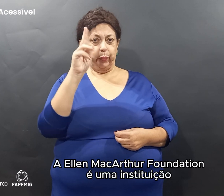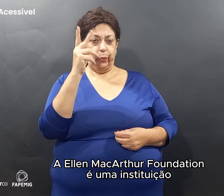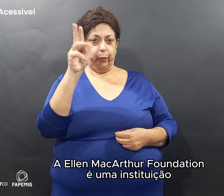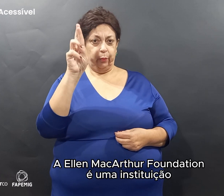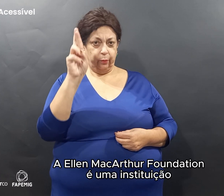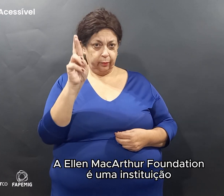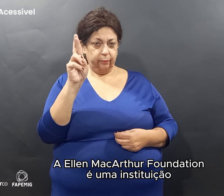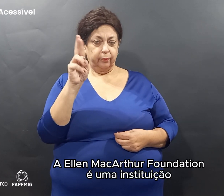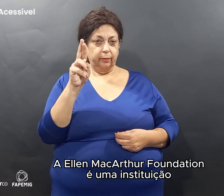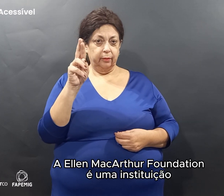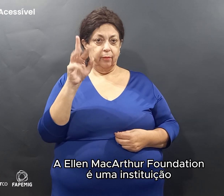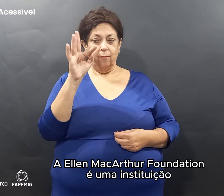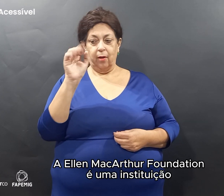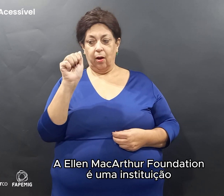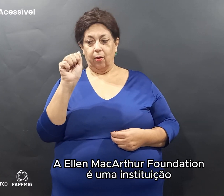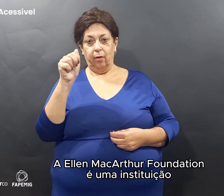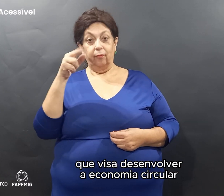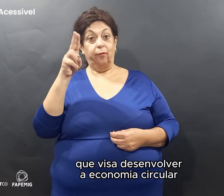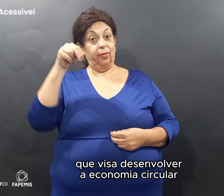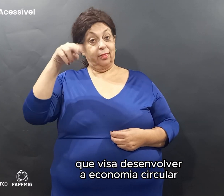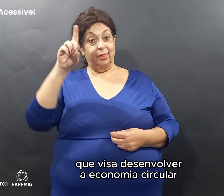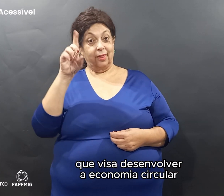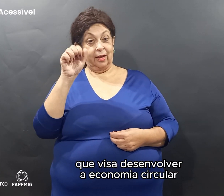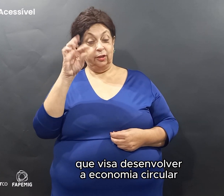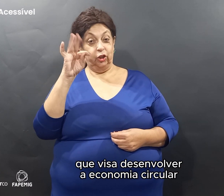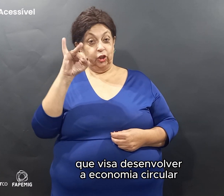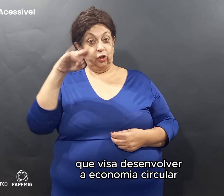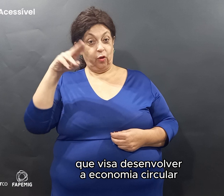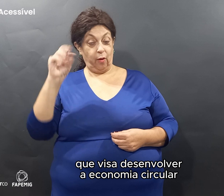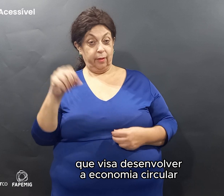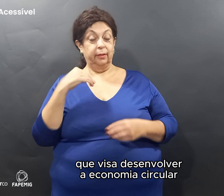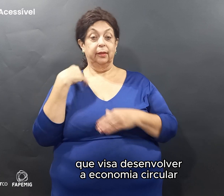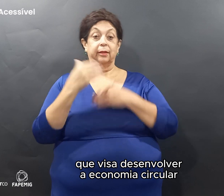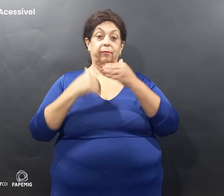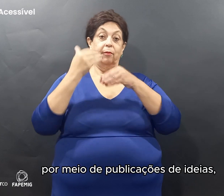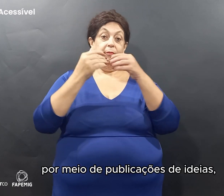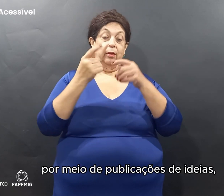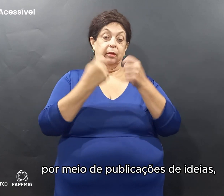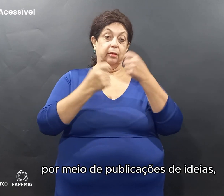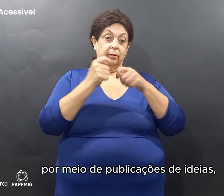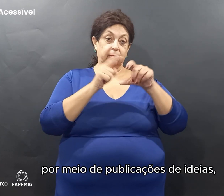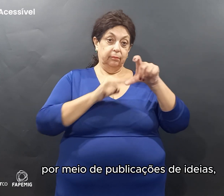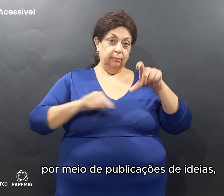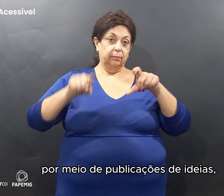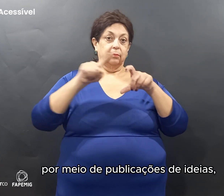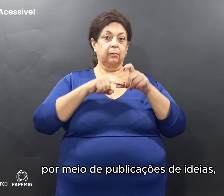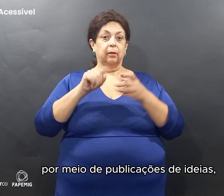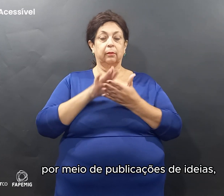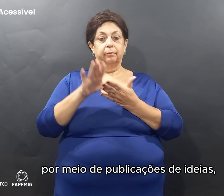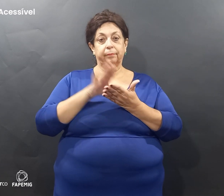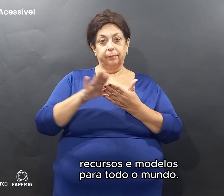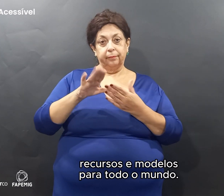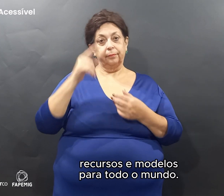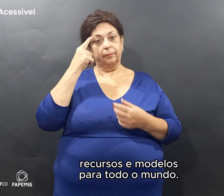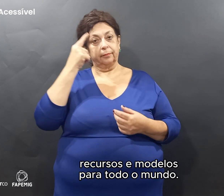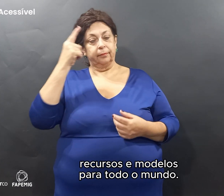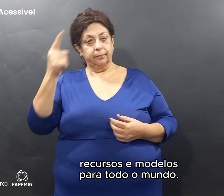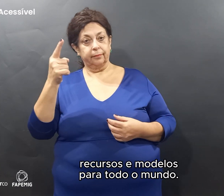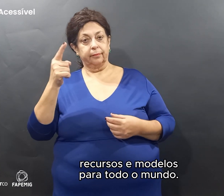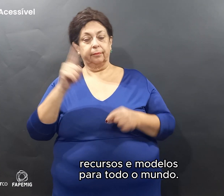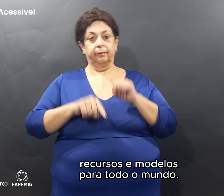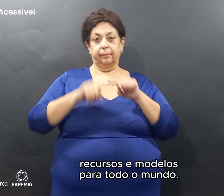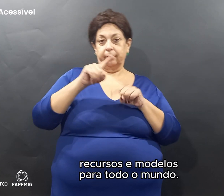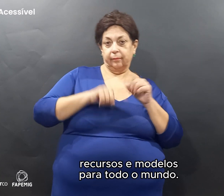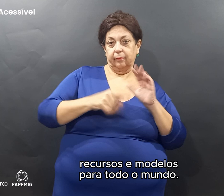A Ellen MacArthur Foundation é uma instituição que visa desenvolver a economia circular, por meio de publicações de ideias, recursos